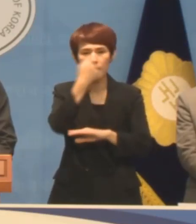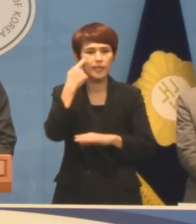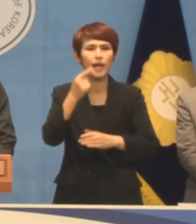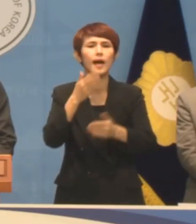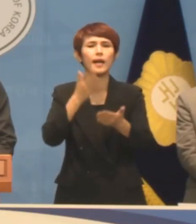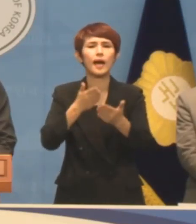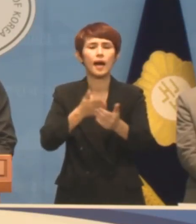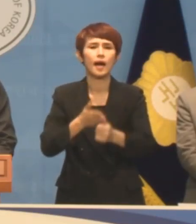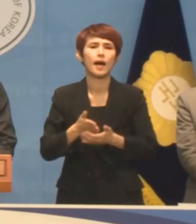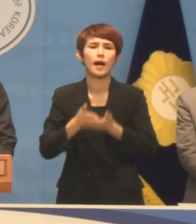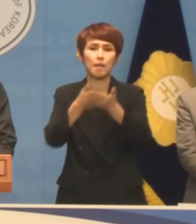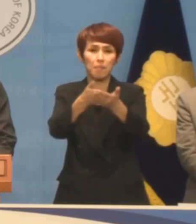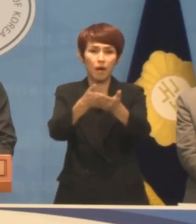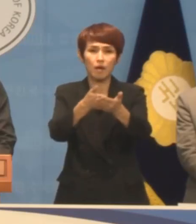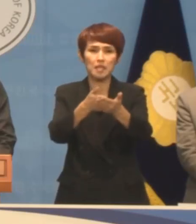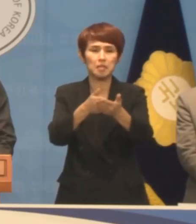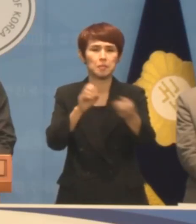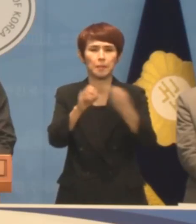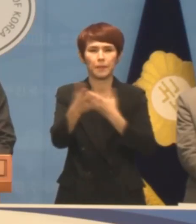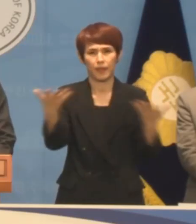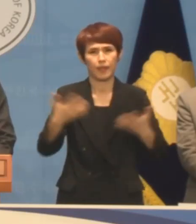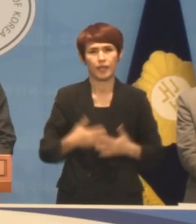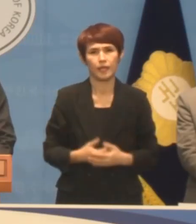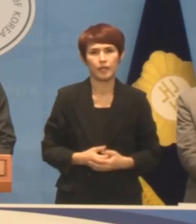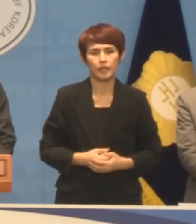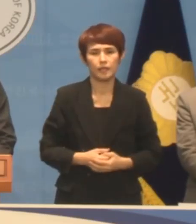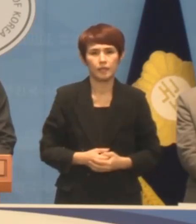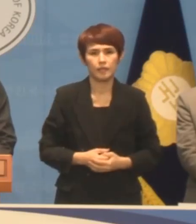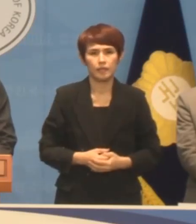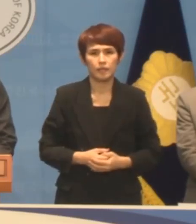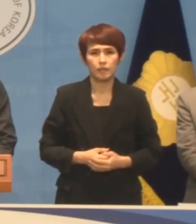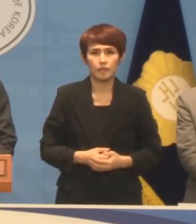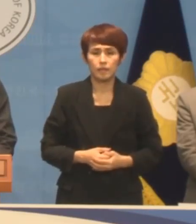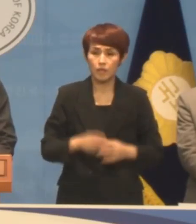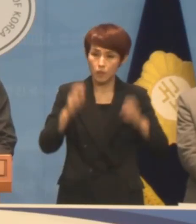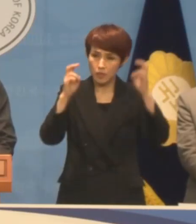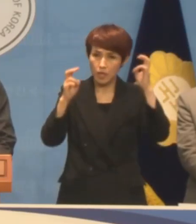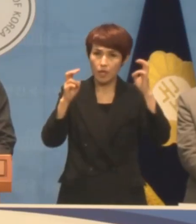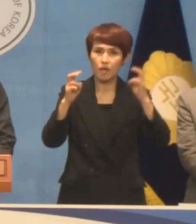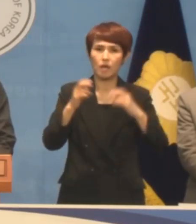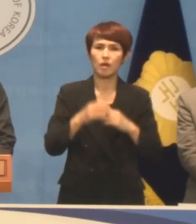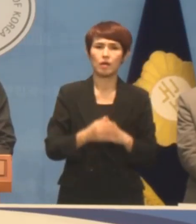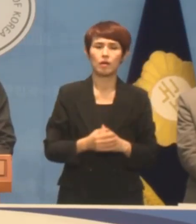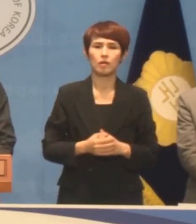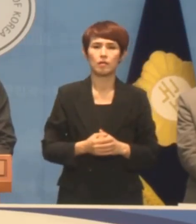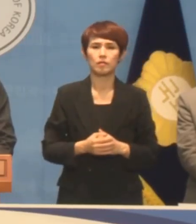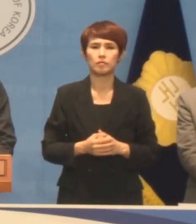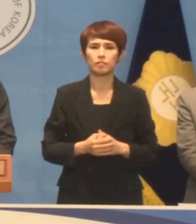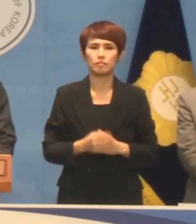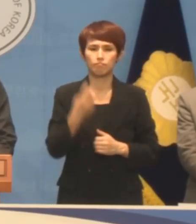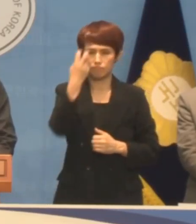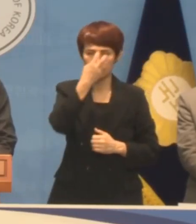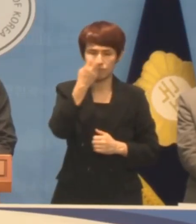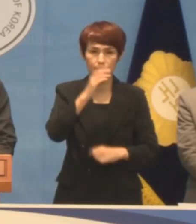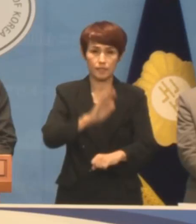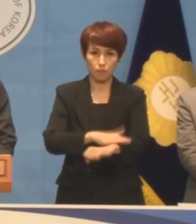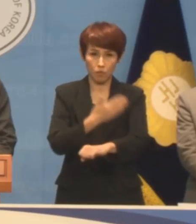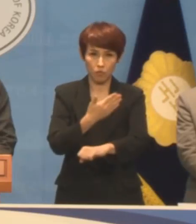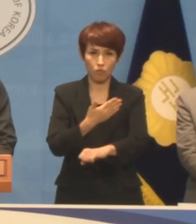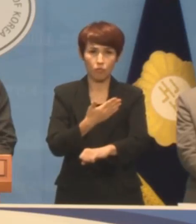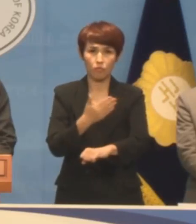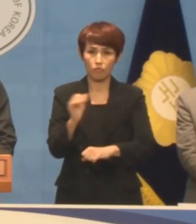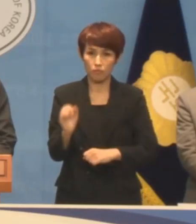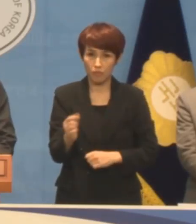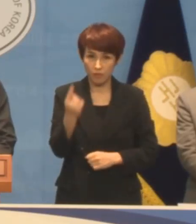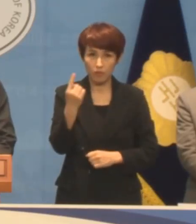지적하는데도 아랑곳하지 않고 있습니다. 그 회사가 자신들의 잘못된 대주주 승인 심사로 손해보험업계의